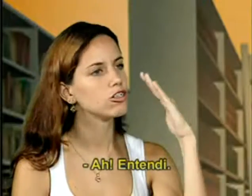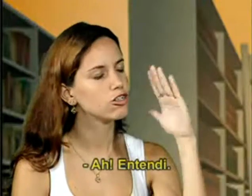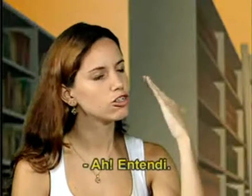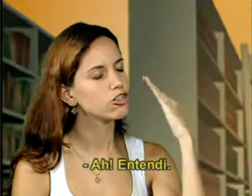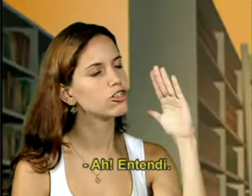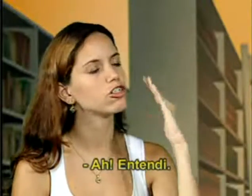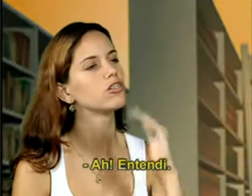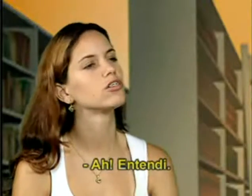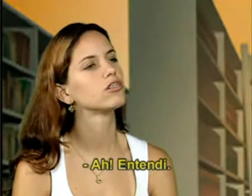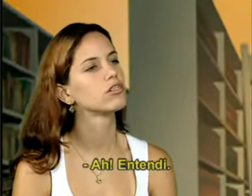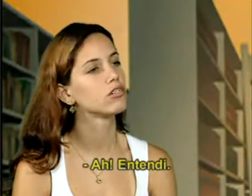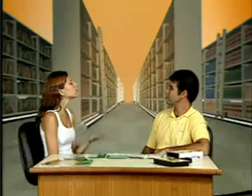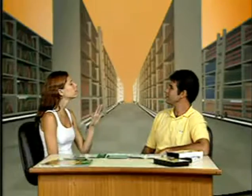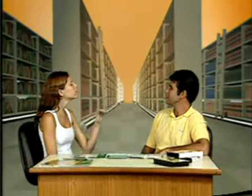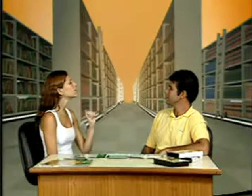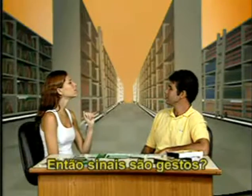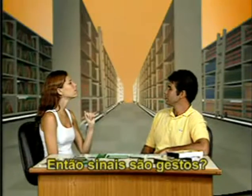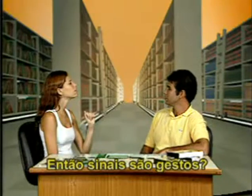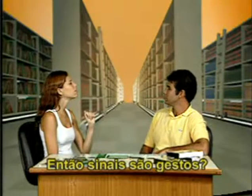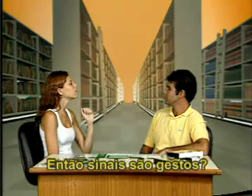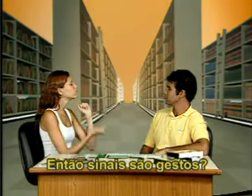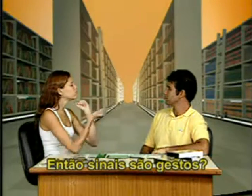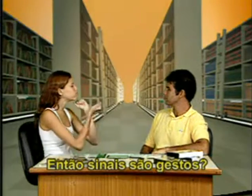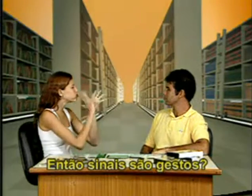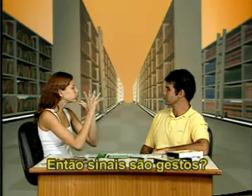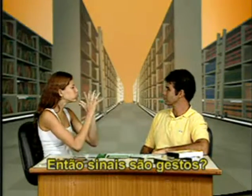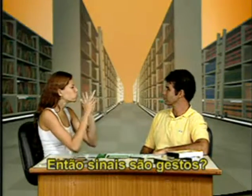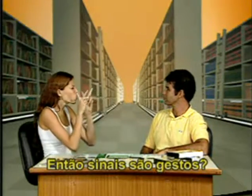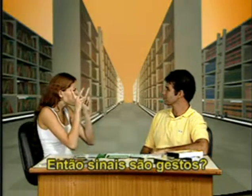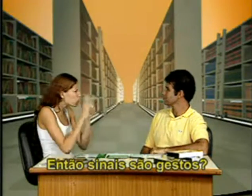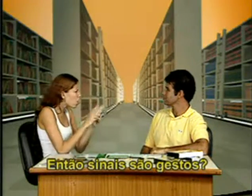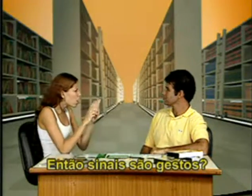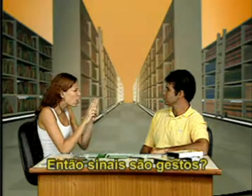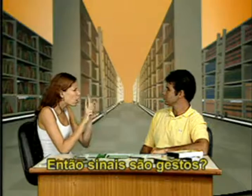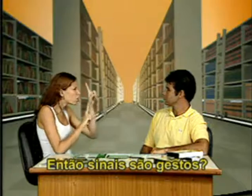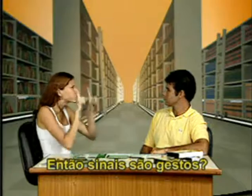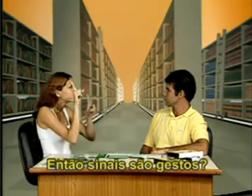Ah, entendi. Então, sinais são gestos?